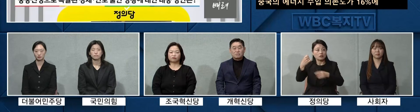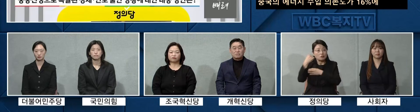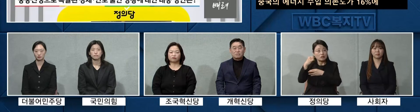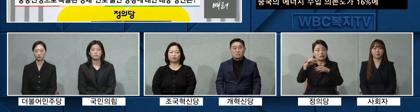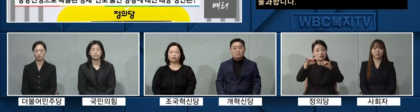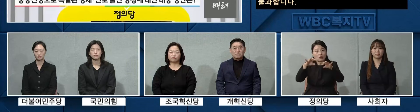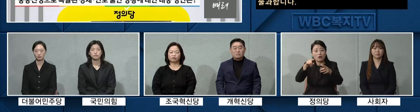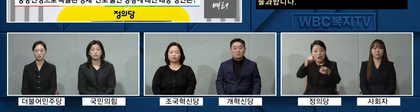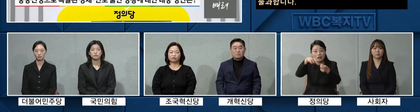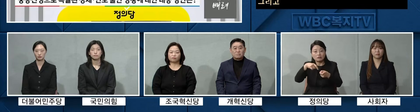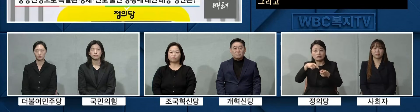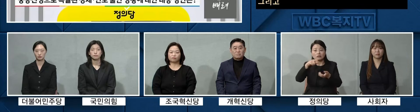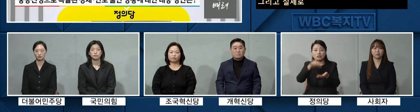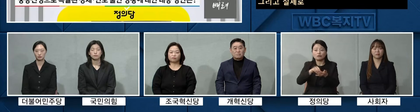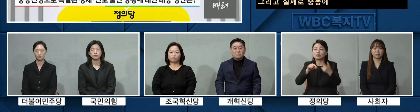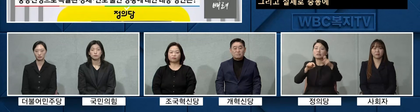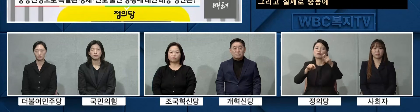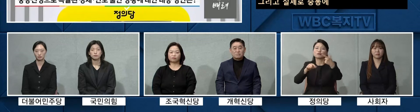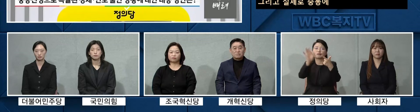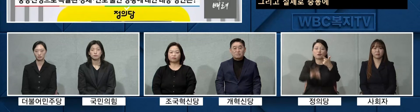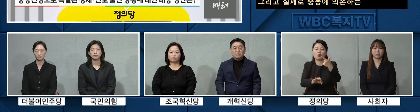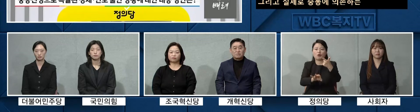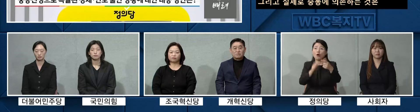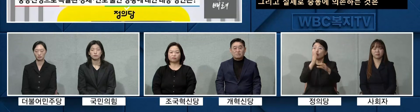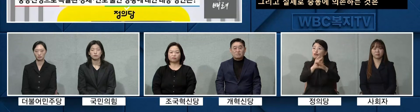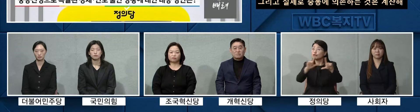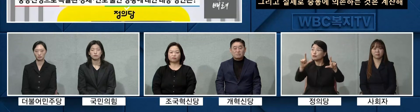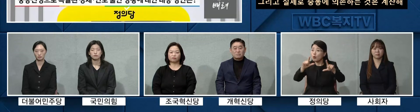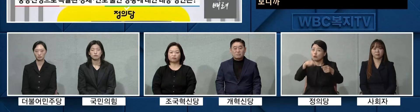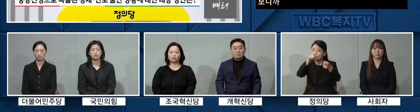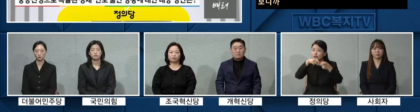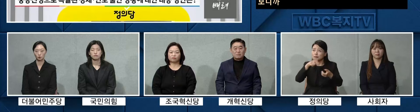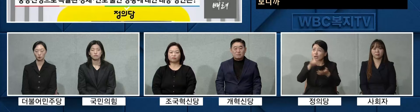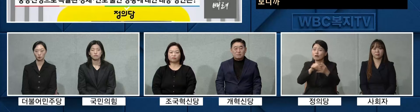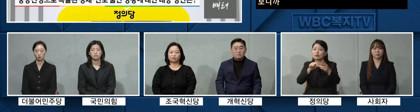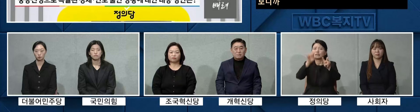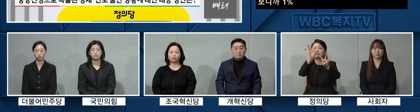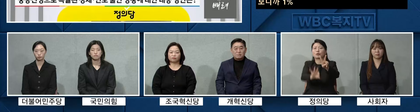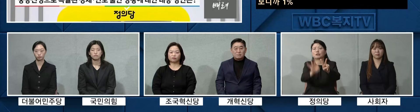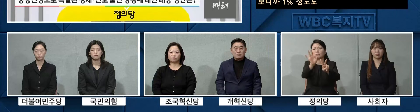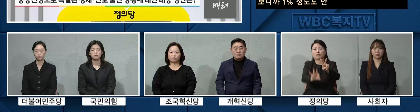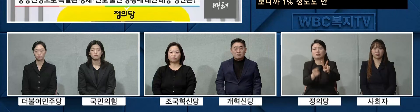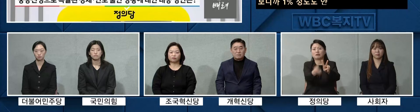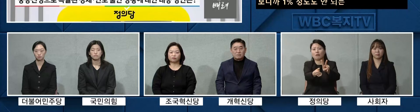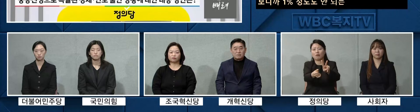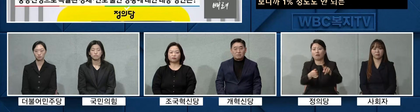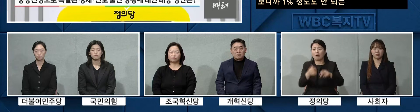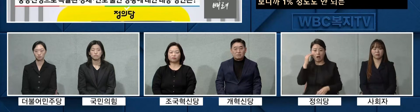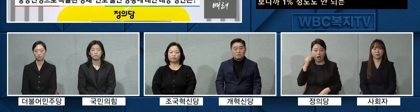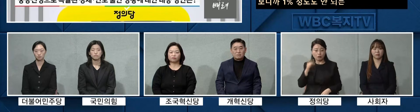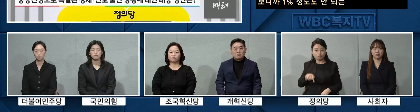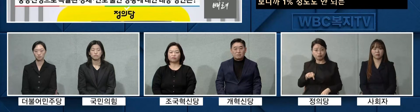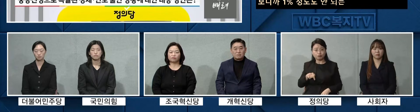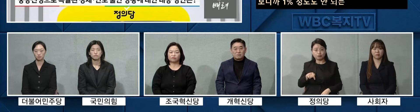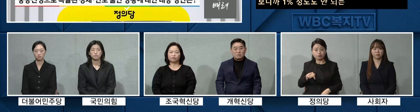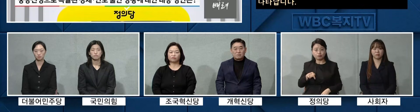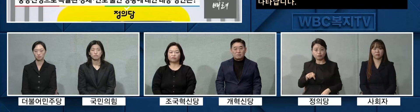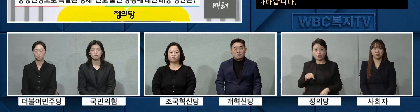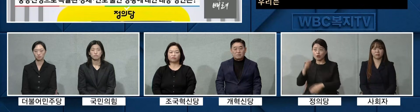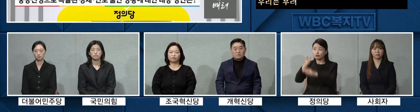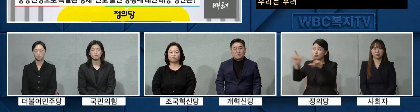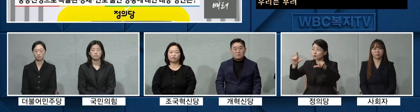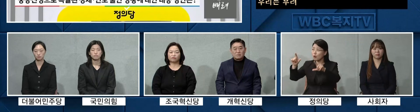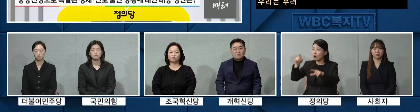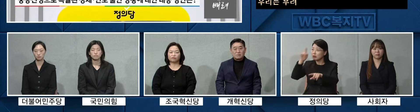중동에 의존하는 것은 계산해 보니까 1% 정도도 안 되는 것으로 나타납니다. 우리는 무려 거의